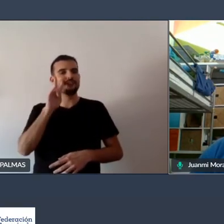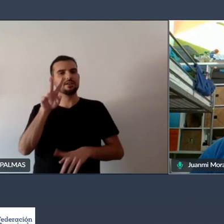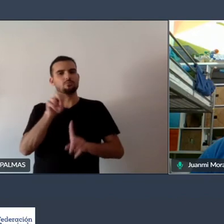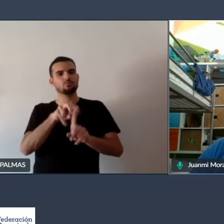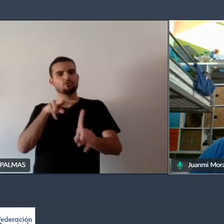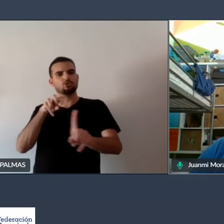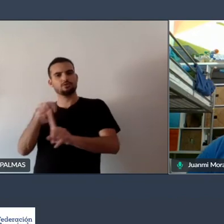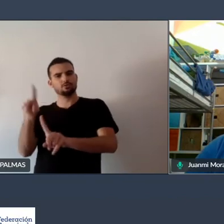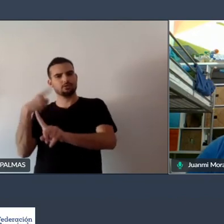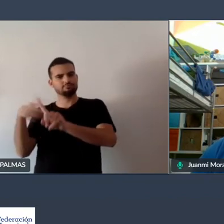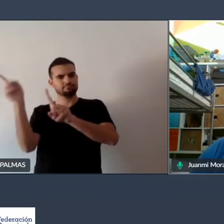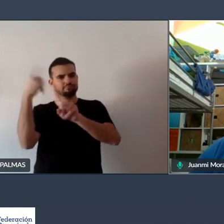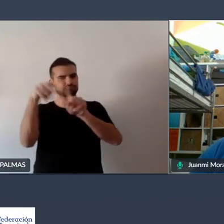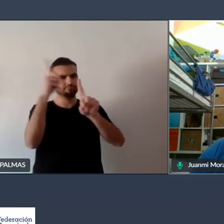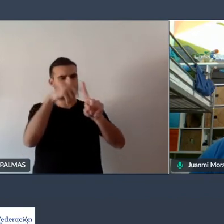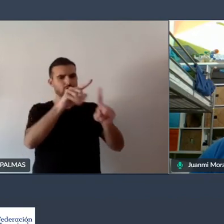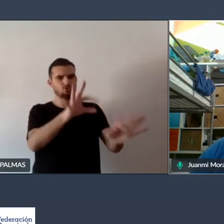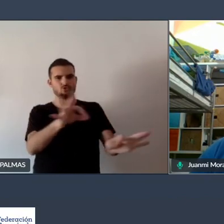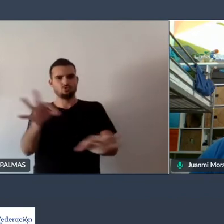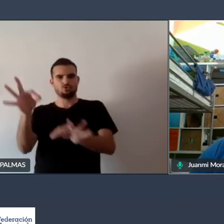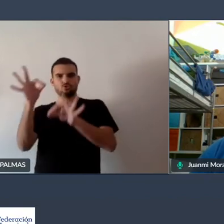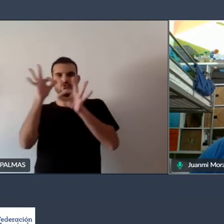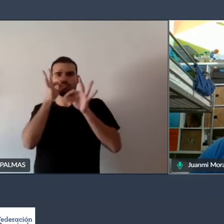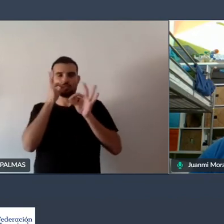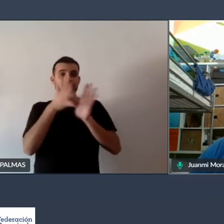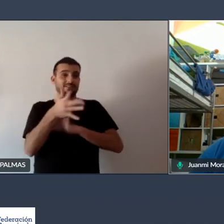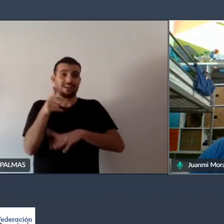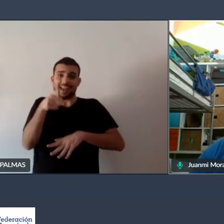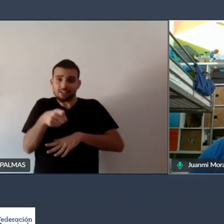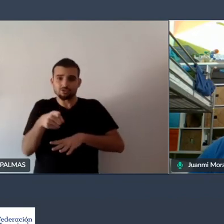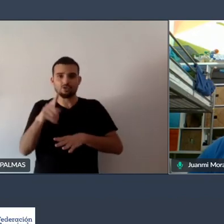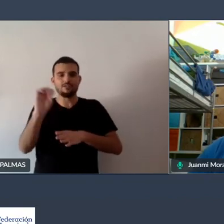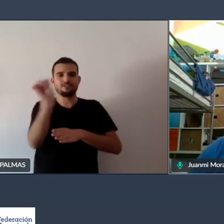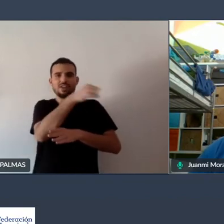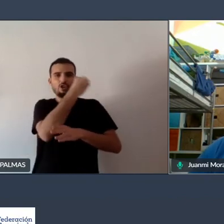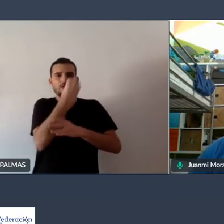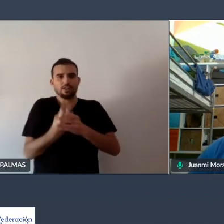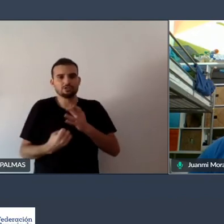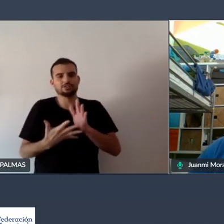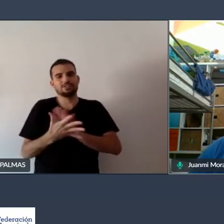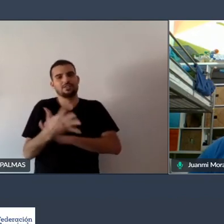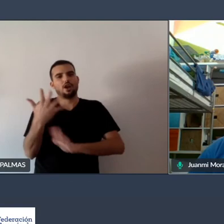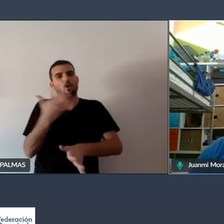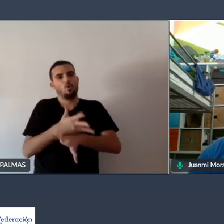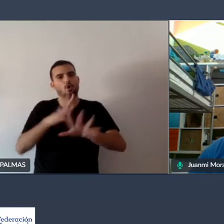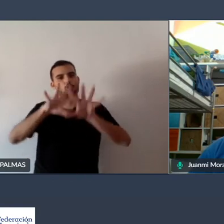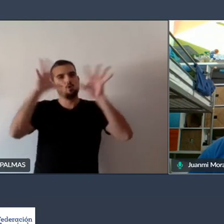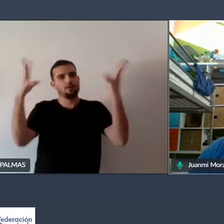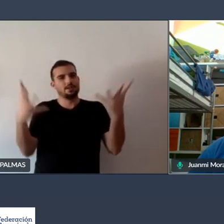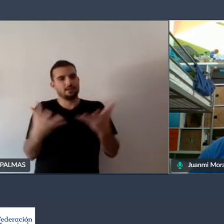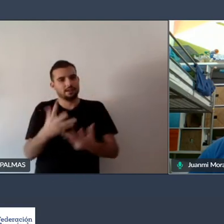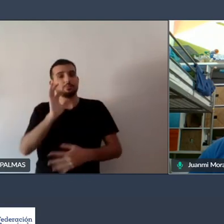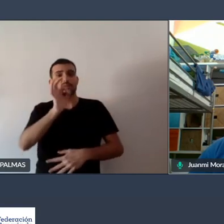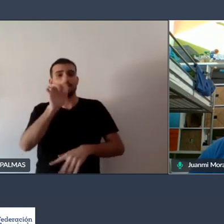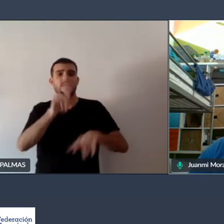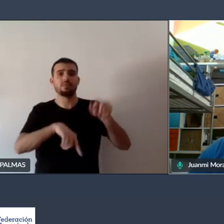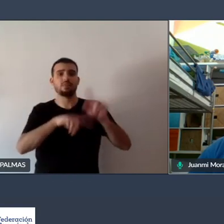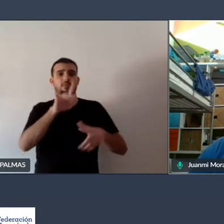las cosas, y al final el baloncesto es un juego universal, pero es cierto que según las ligas en que